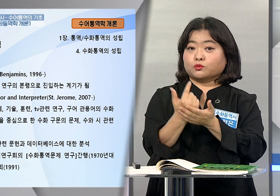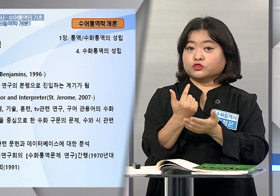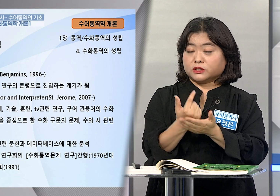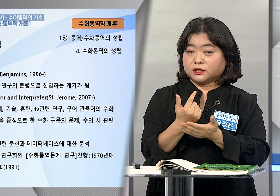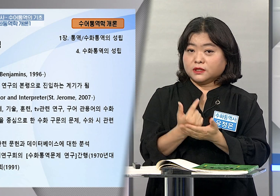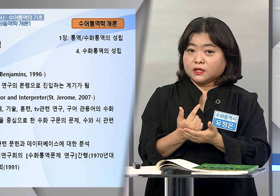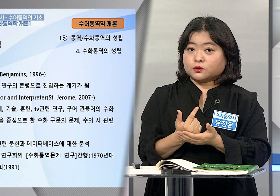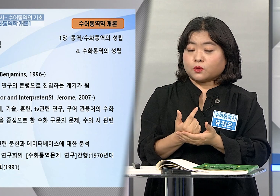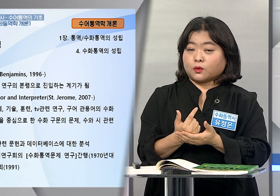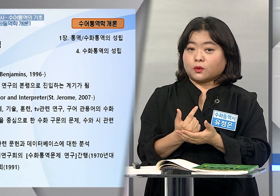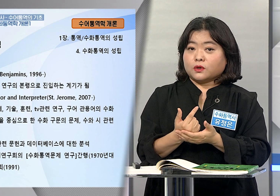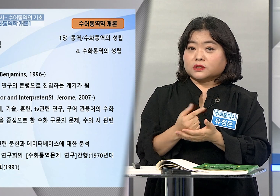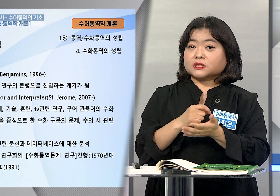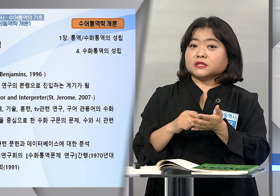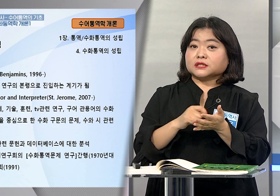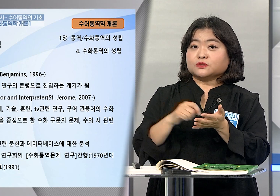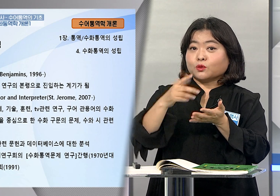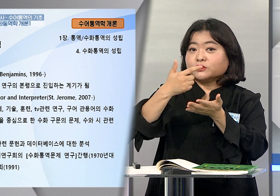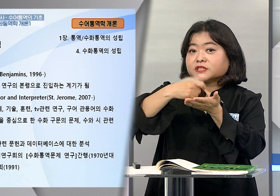촬영해서